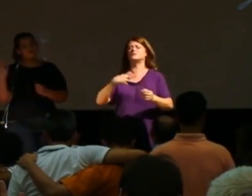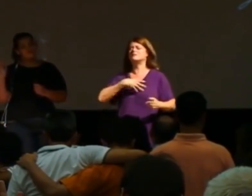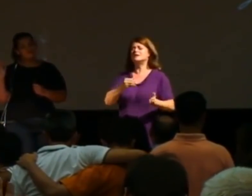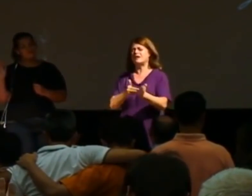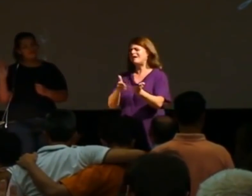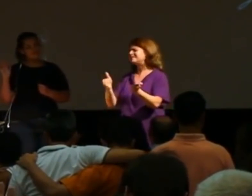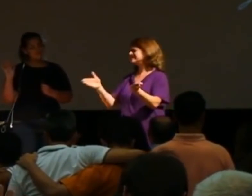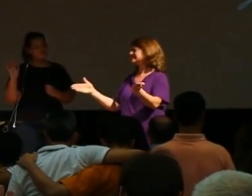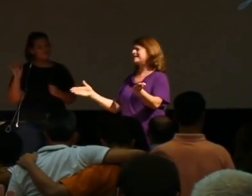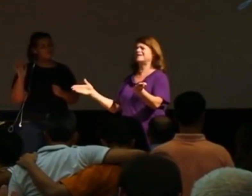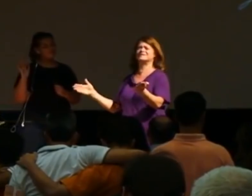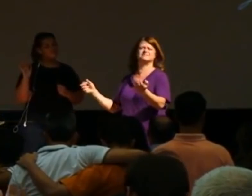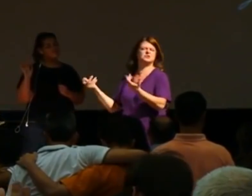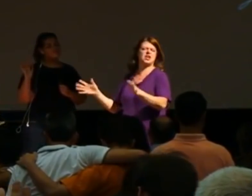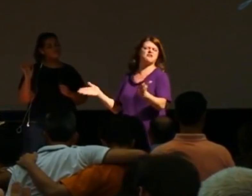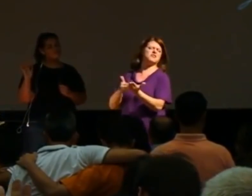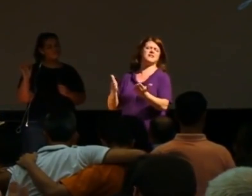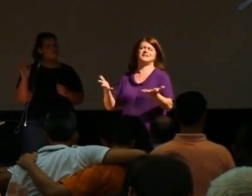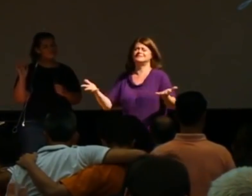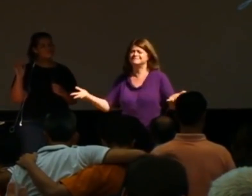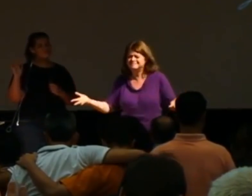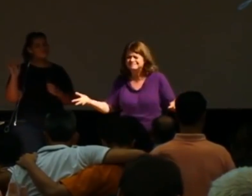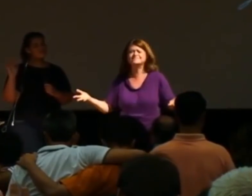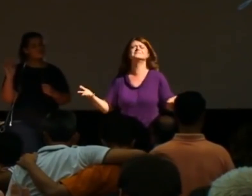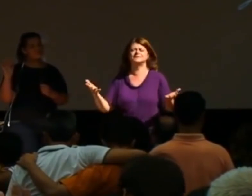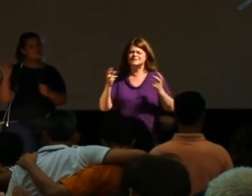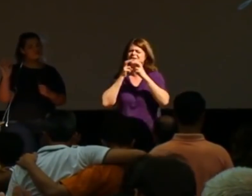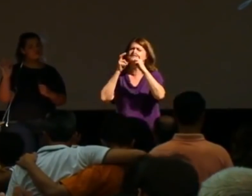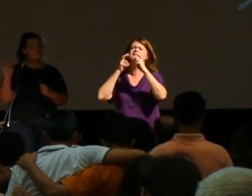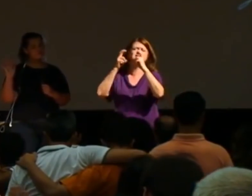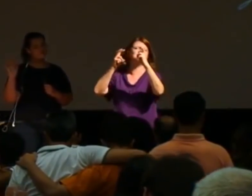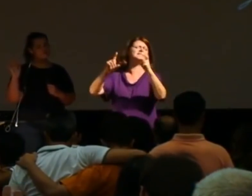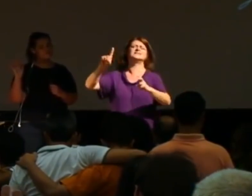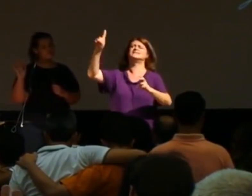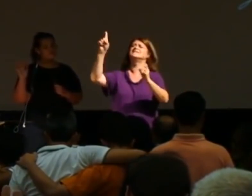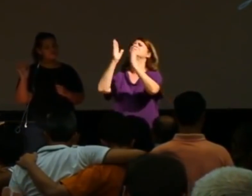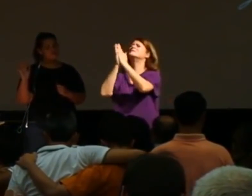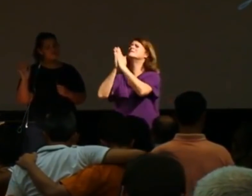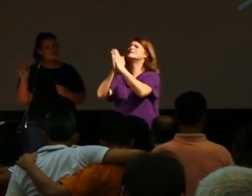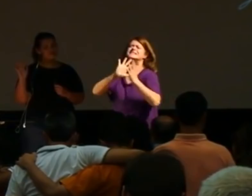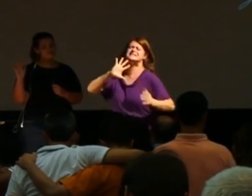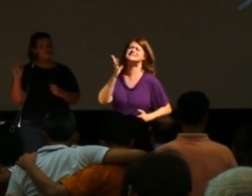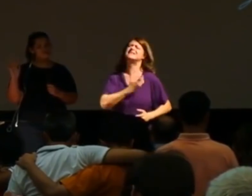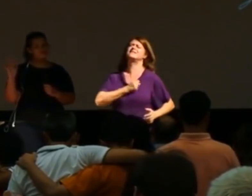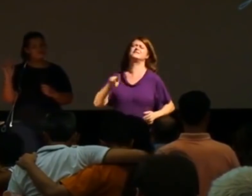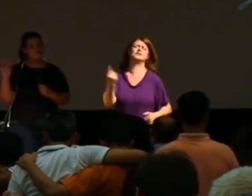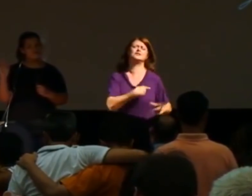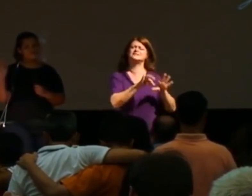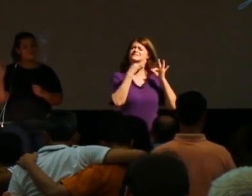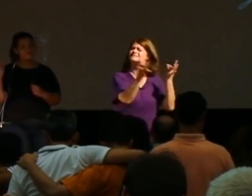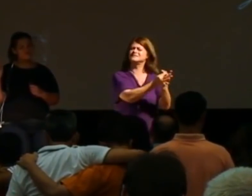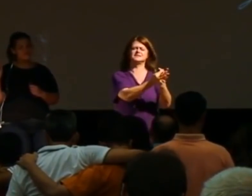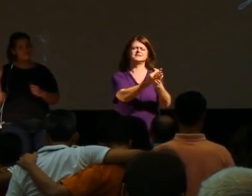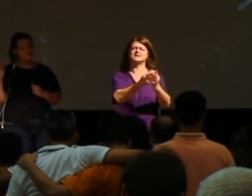como pródigo, que às vezes estão vivendo dentro de chiqueiros. Traz a nossa família de volta, traz